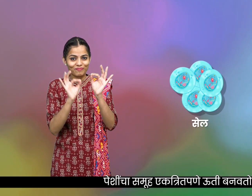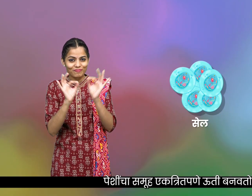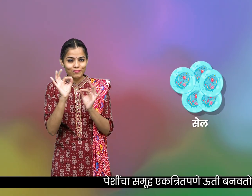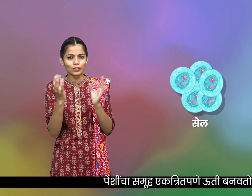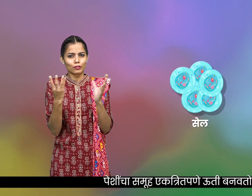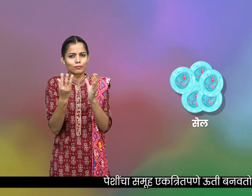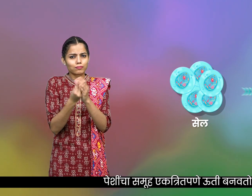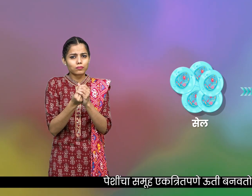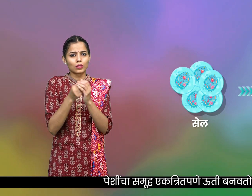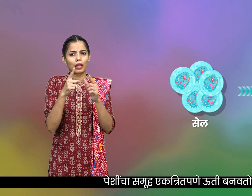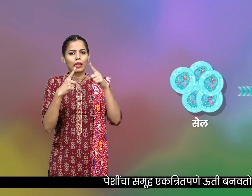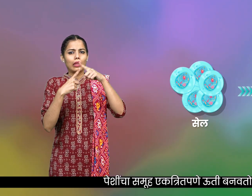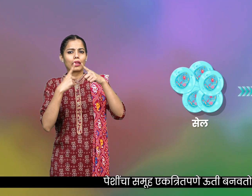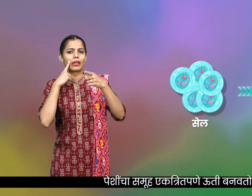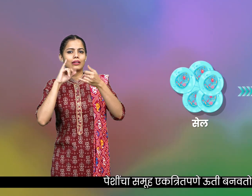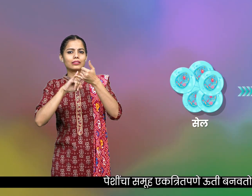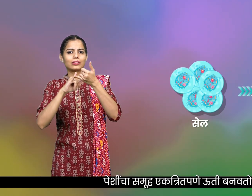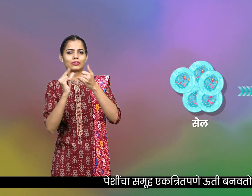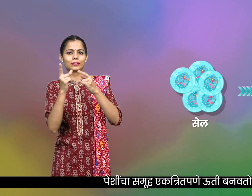पेशींची समूह एकत्रितपणे ऊती बनवते.